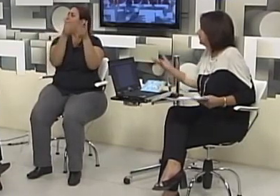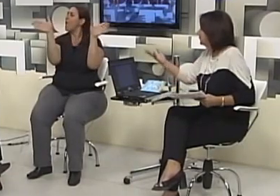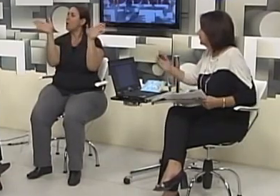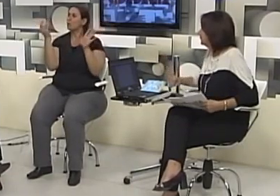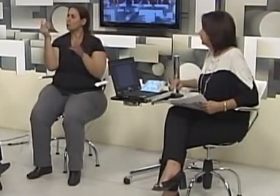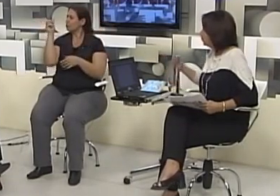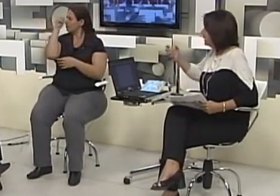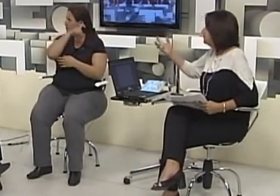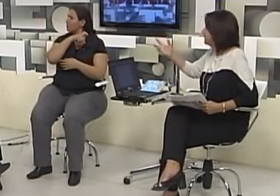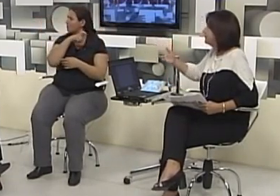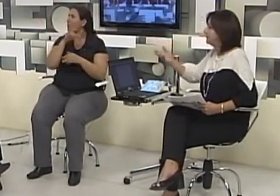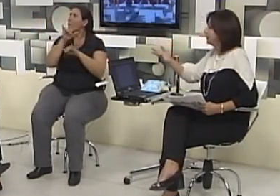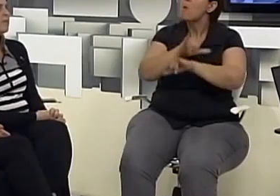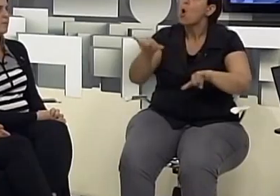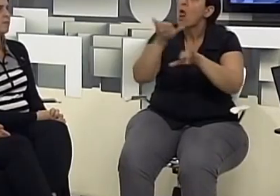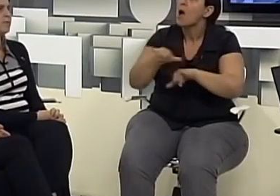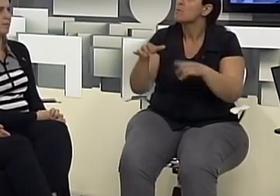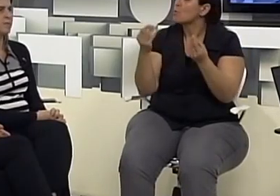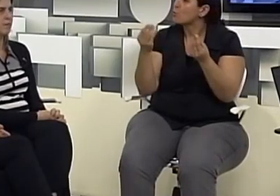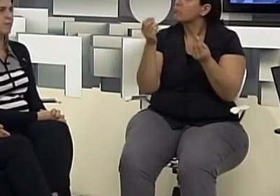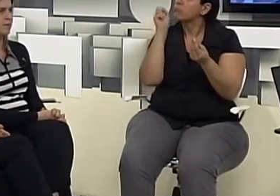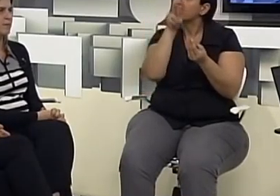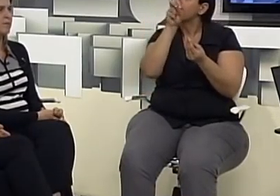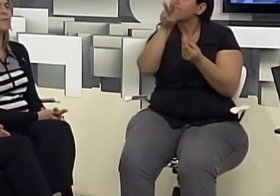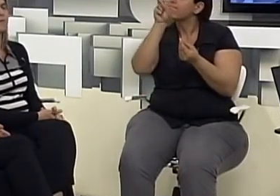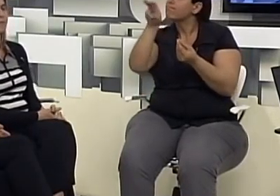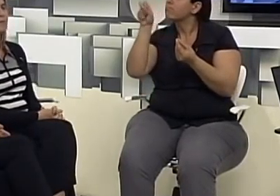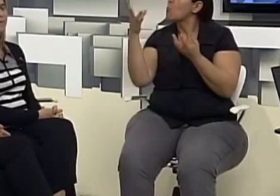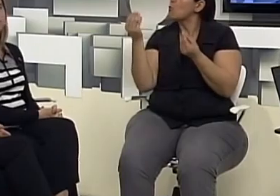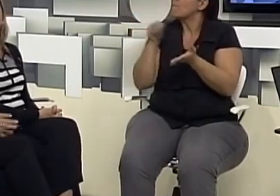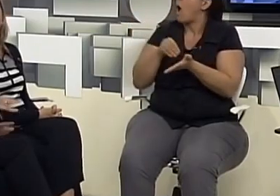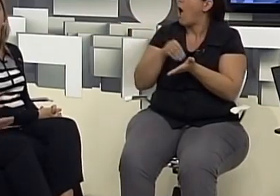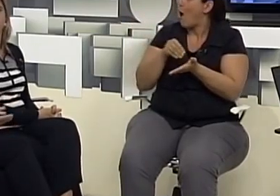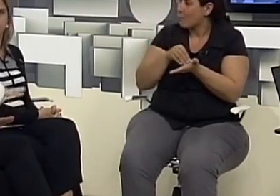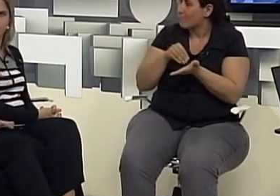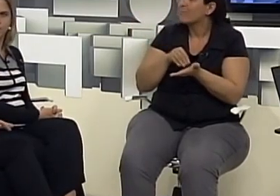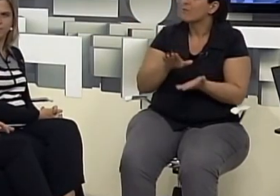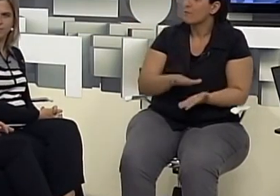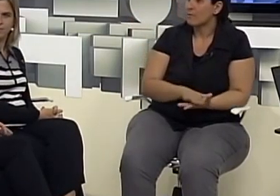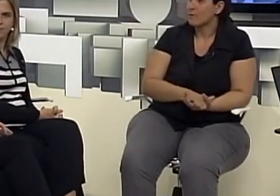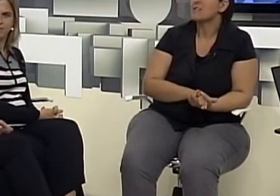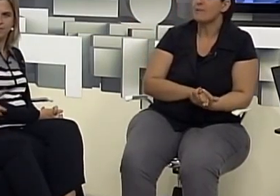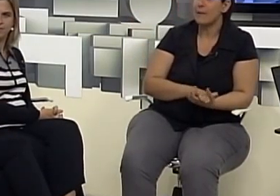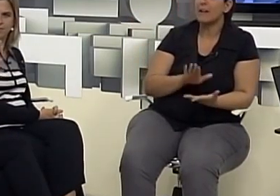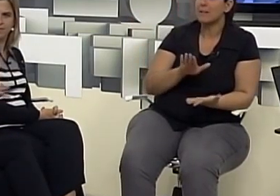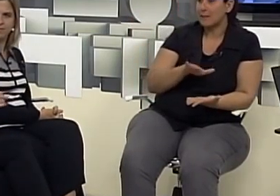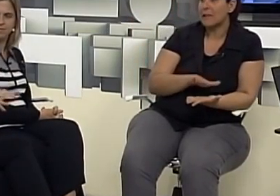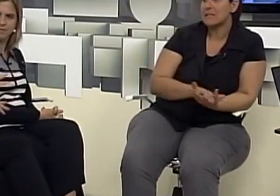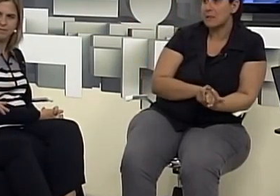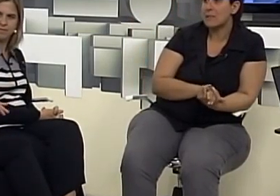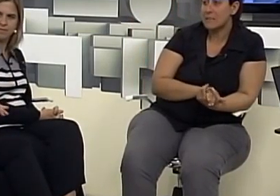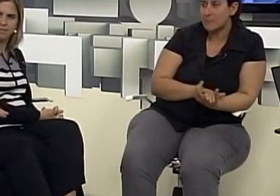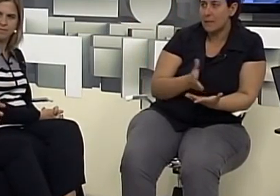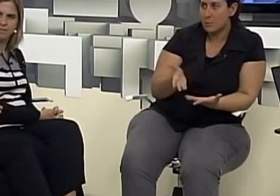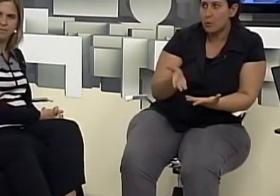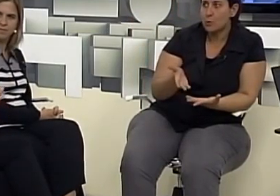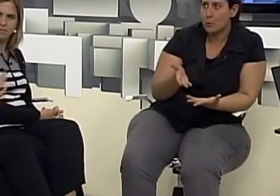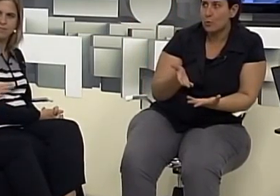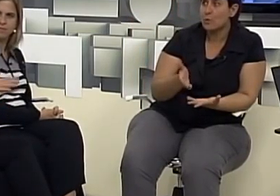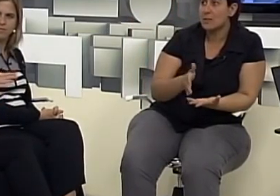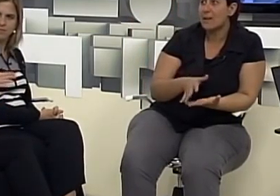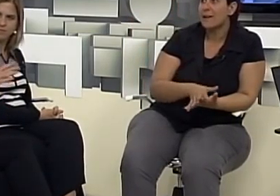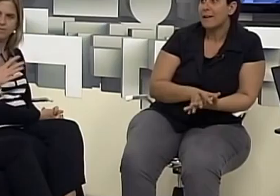ainda, programas em si. Como veem isso nos meios de comunicação? Carolina. Você fala da questão da acessibilidade